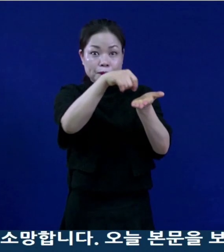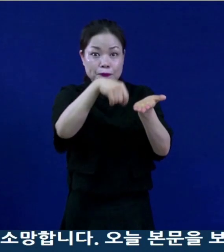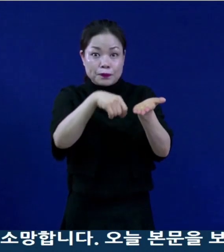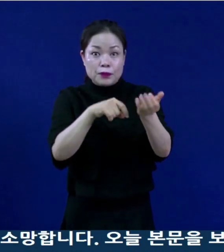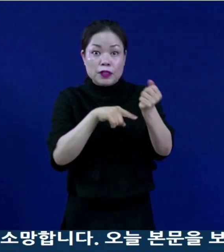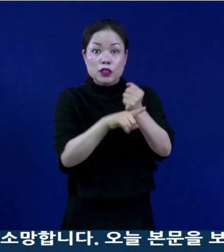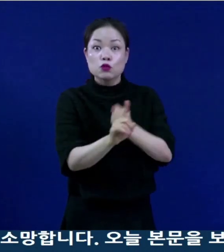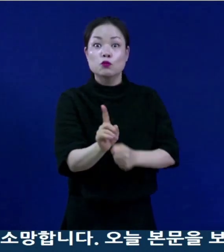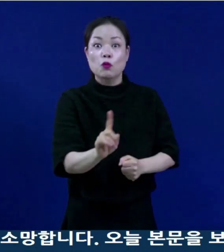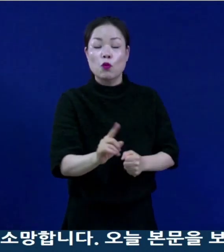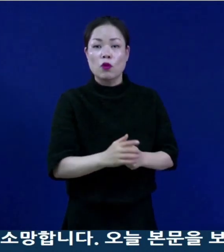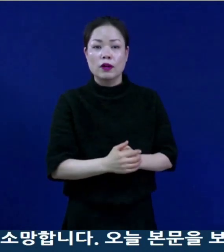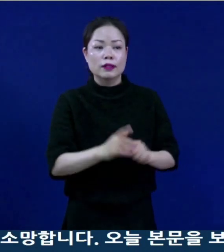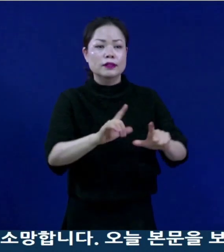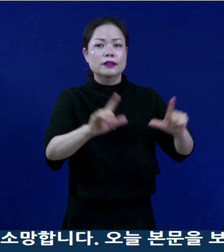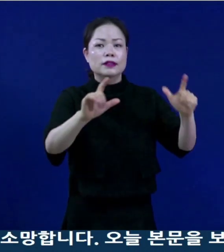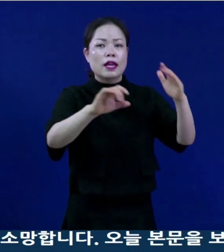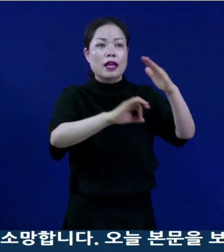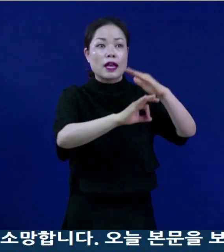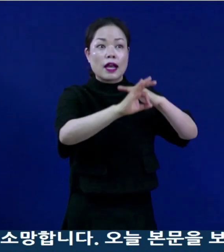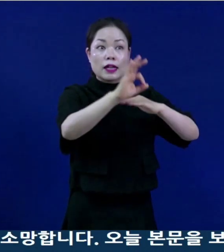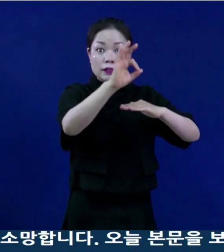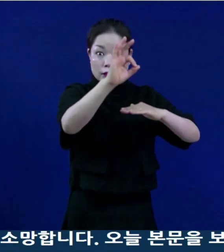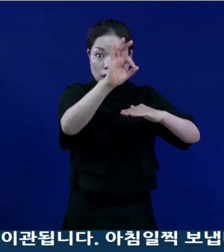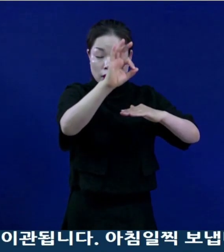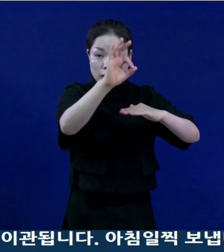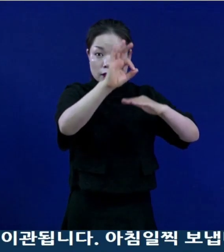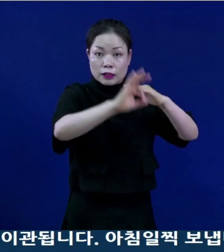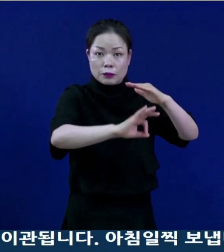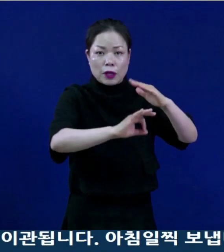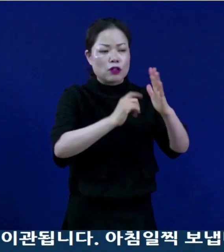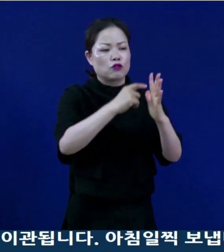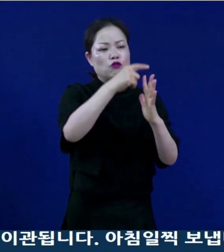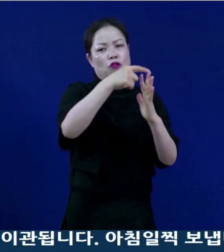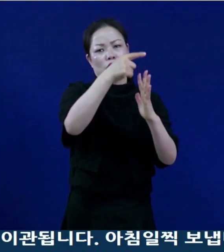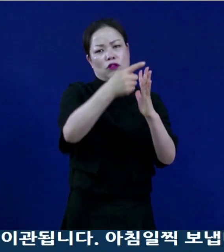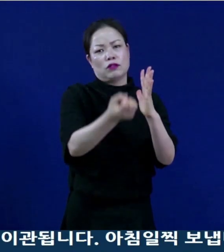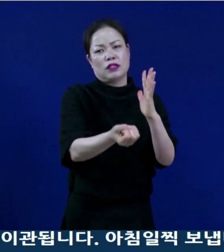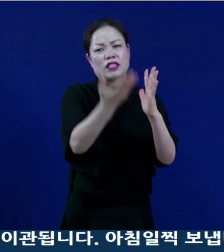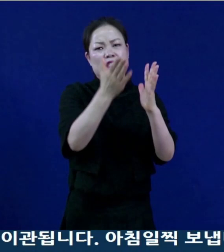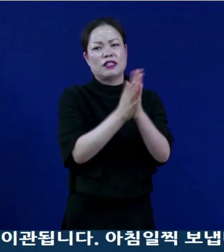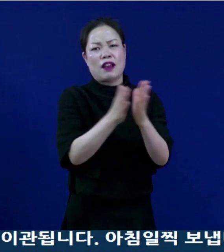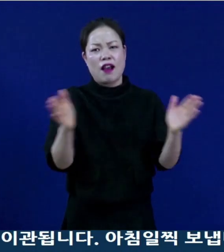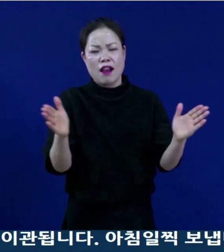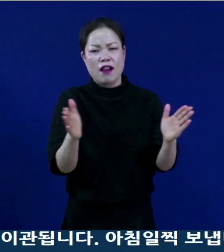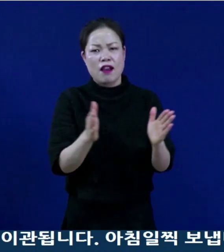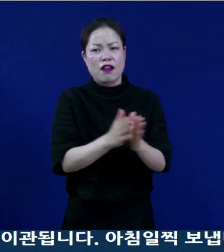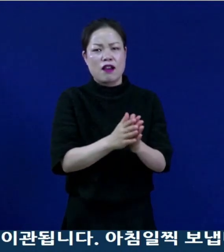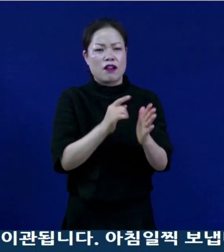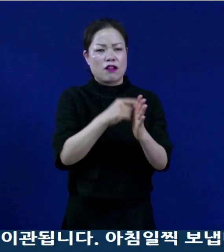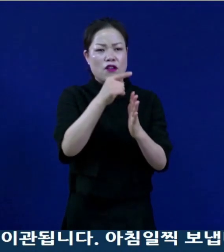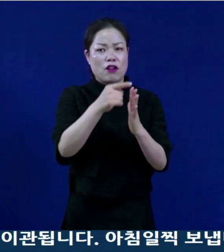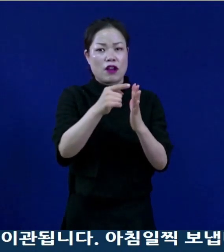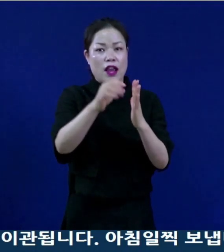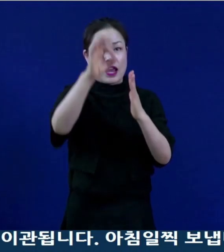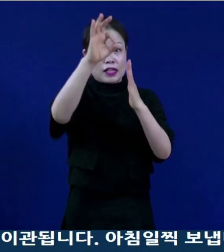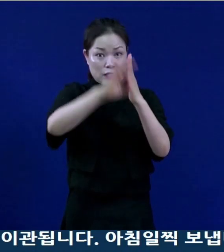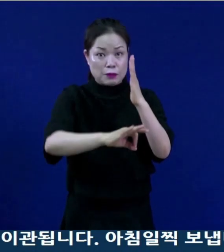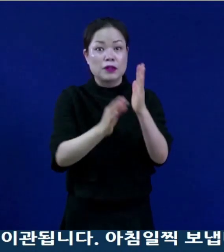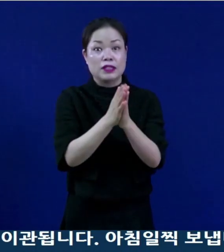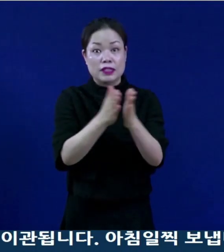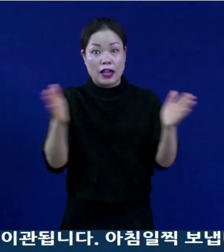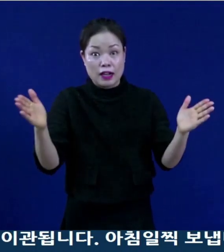이유가 뭐냐면 그날 해가 뜨고 그 해가 지면 유월절이 시작이 됩니다. 유대인의 절기는 해지면 시작된다는 거